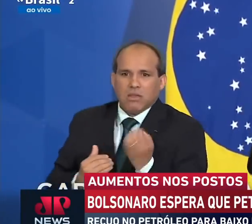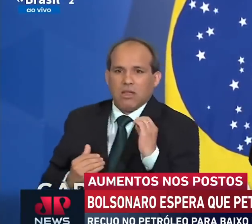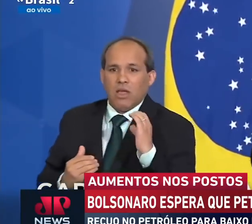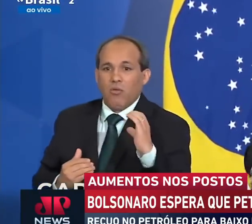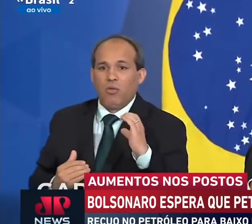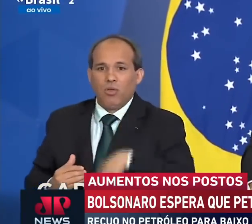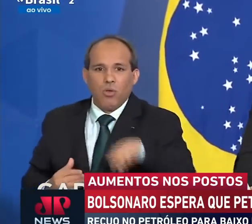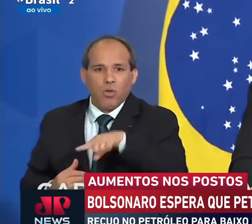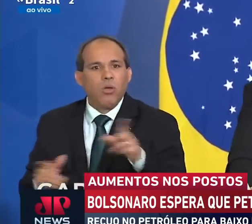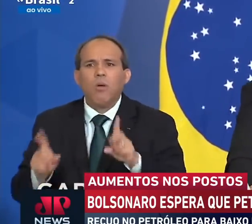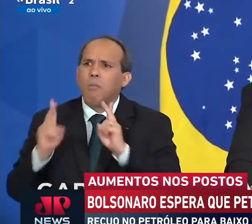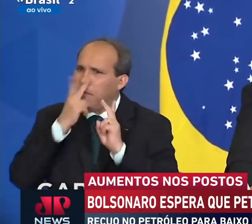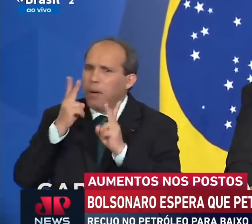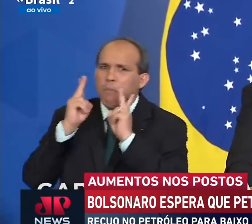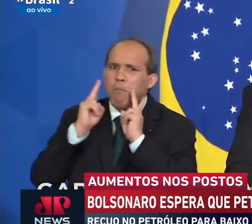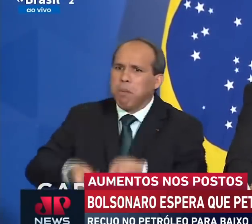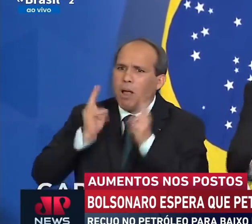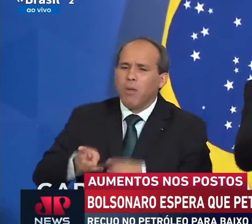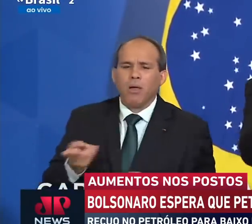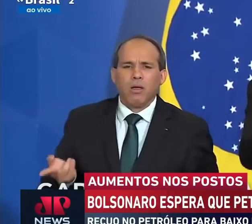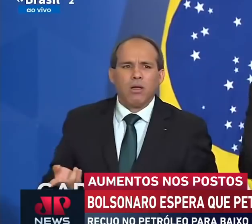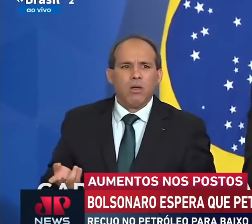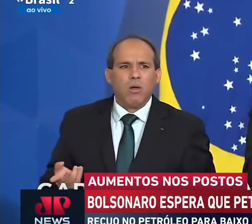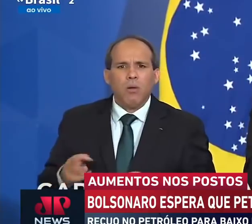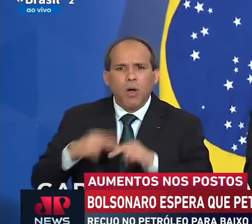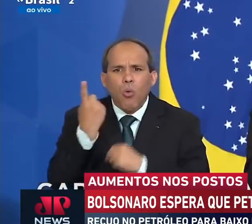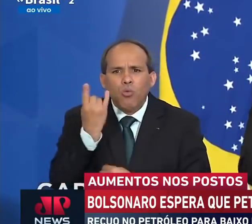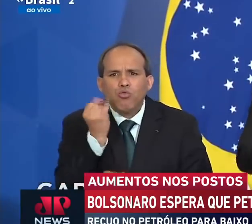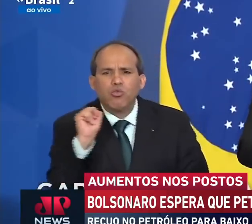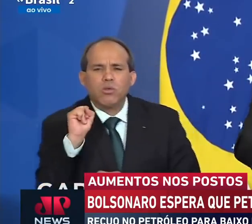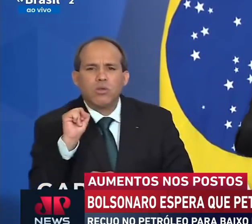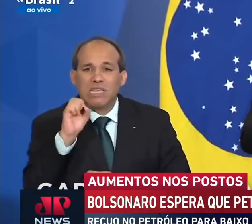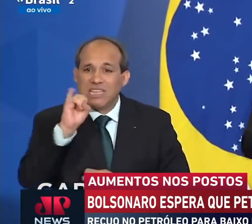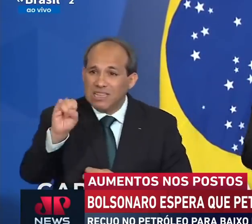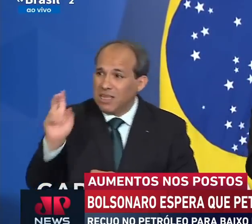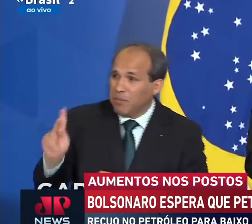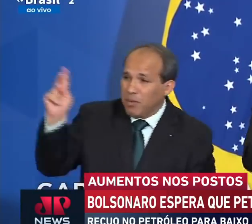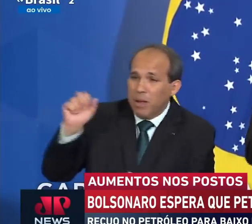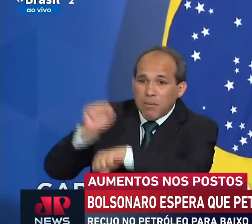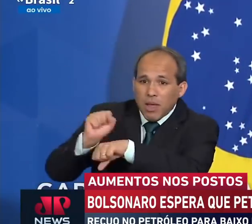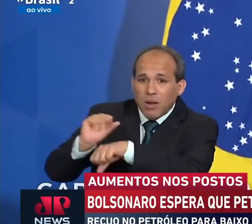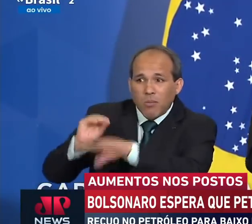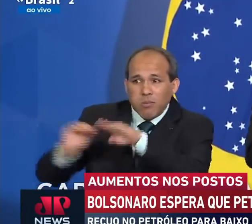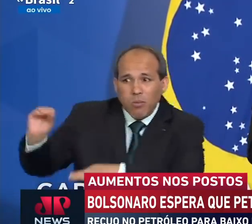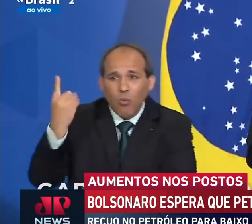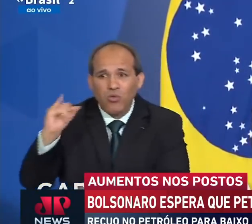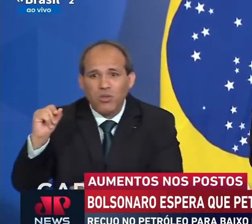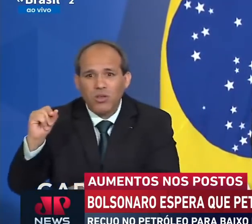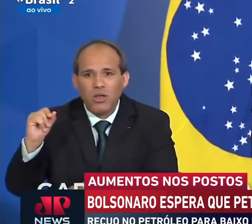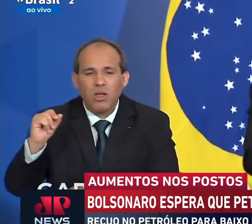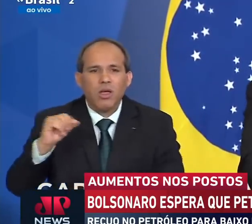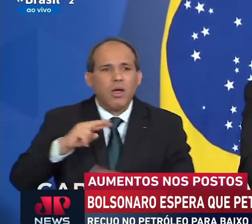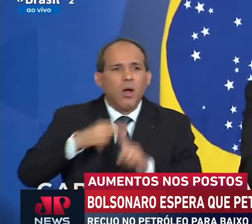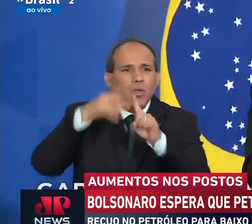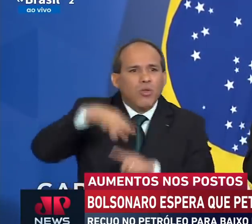os nossos não e hoje continua a mesma coisa ou seja por um dia ciapel trabalho se tivesse esperado queremos apenas